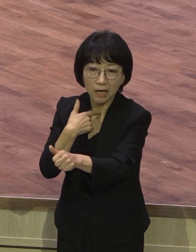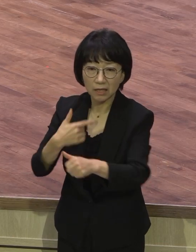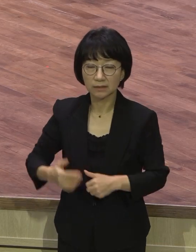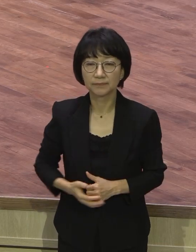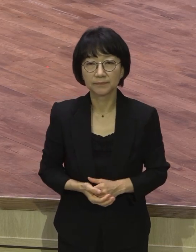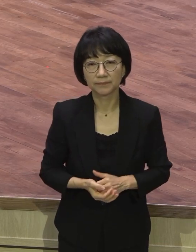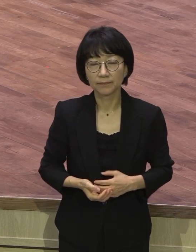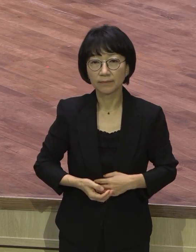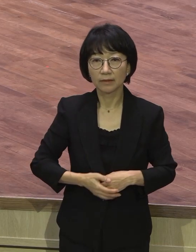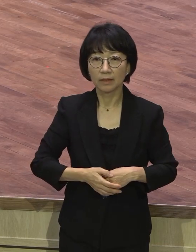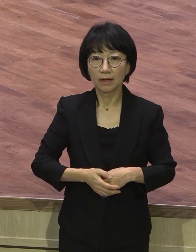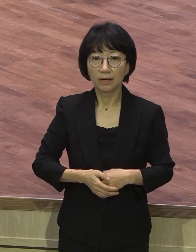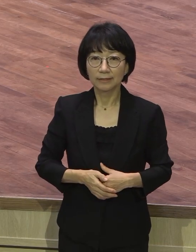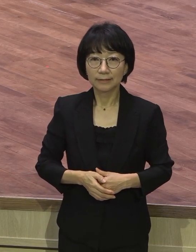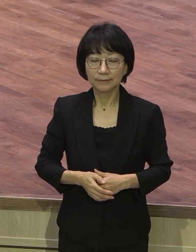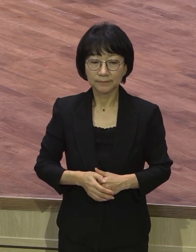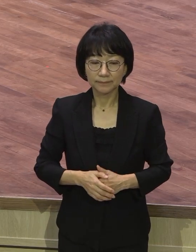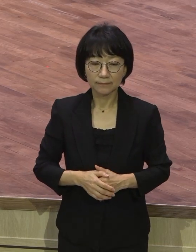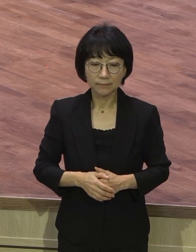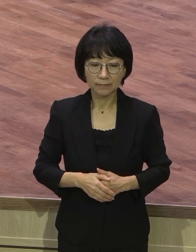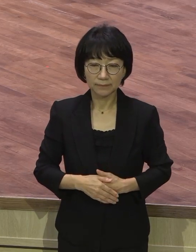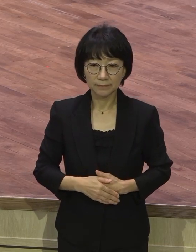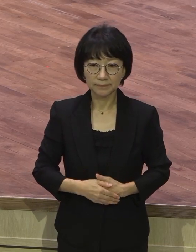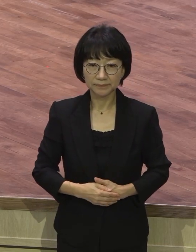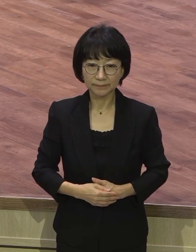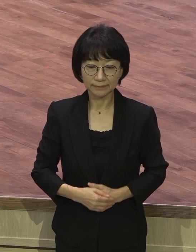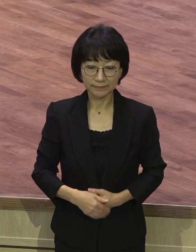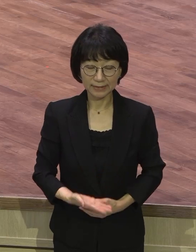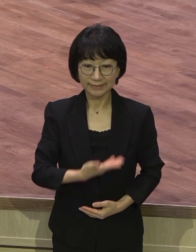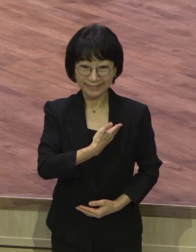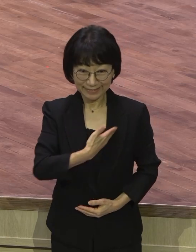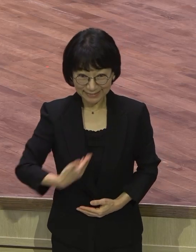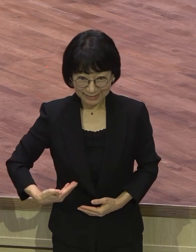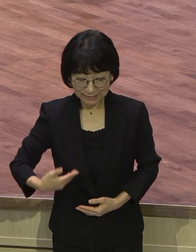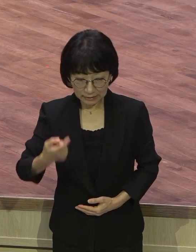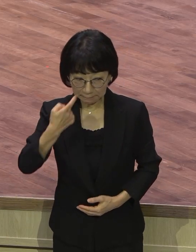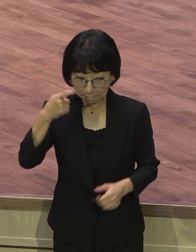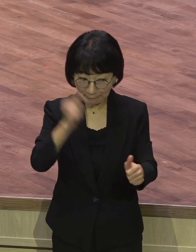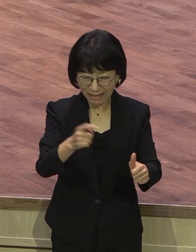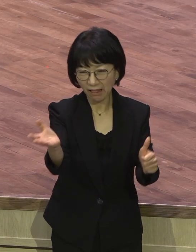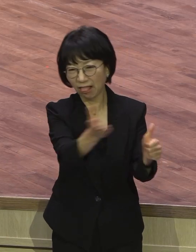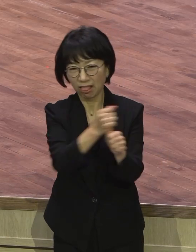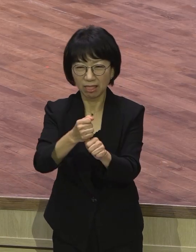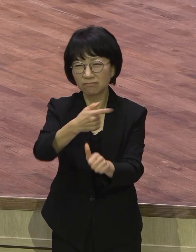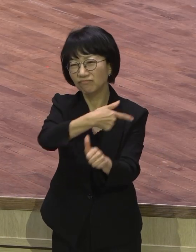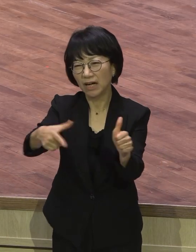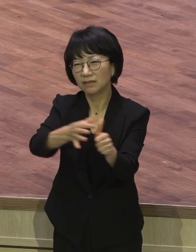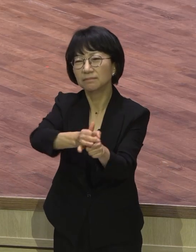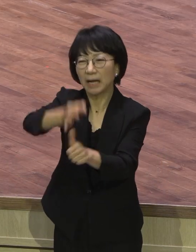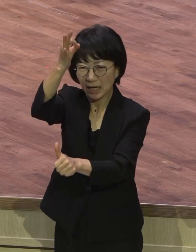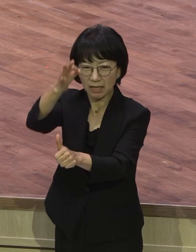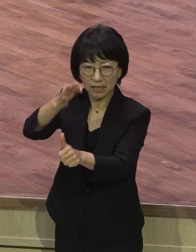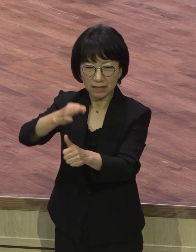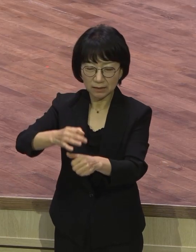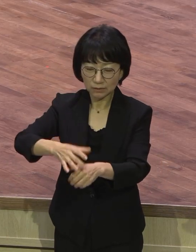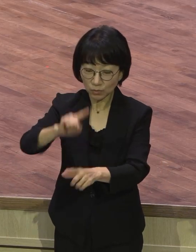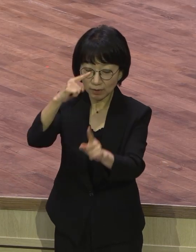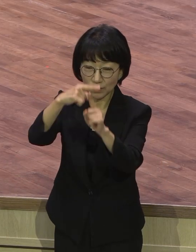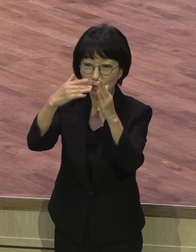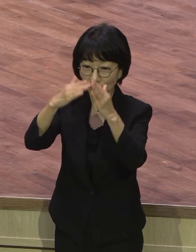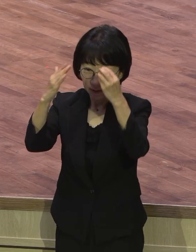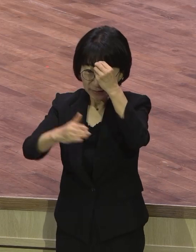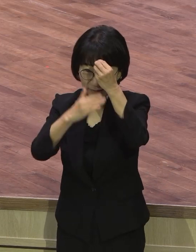예수부터 다 죽이는데도 제자들 싹 다 죽였어요. 다 사형당했어요. 바울부터 열두지자들 싹 다 초대교회 승도